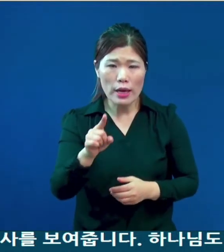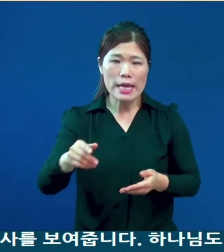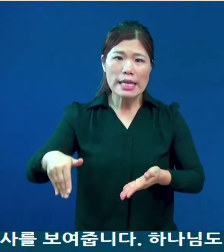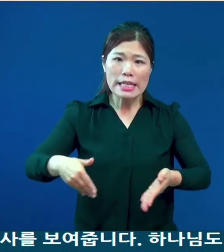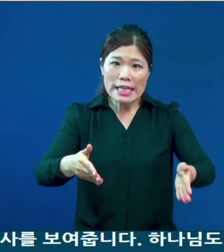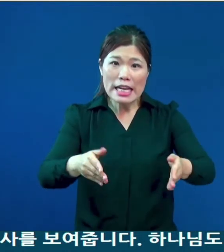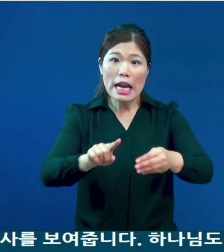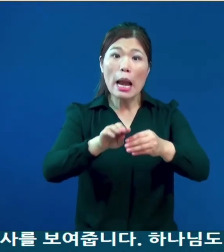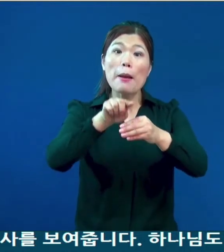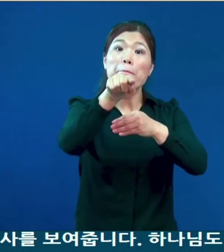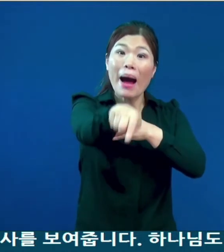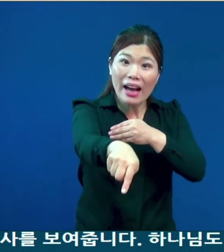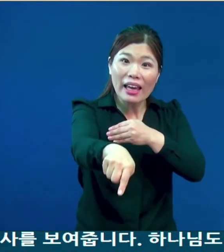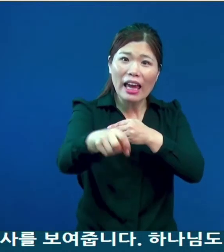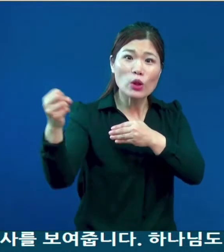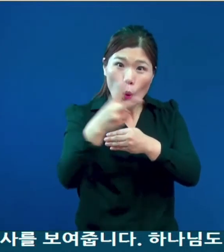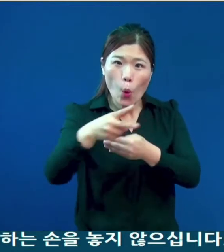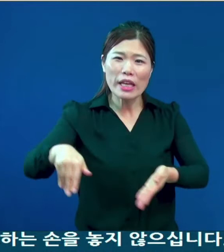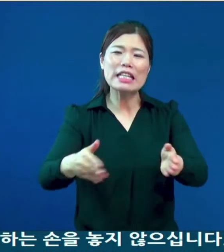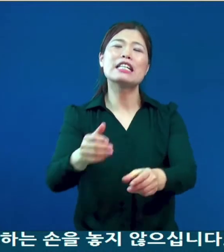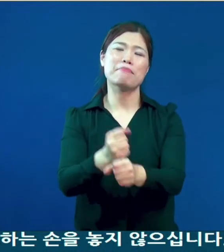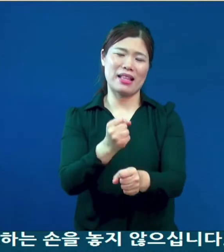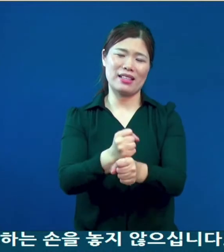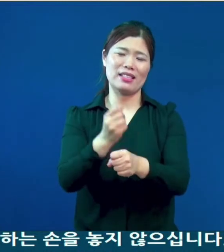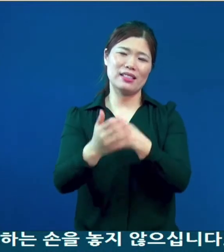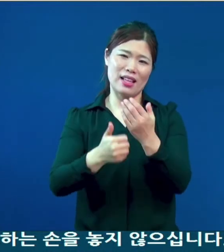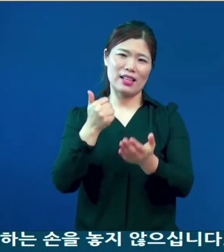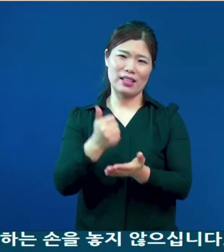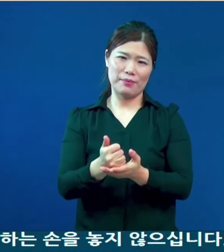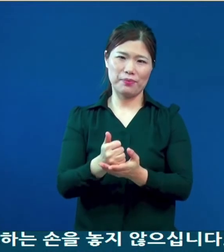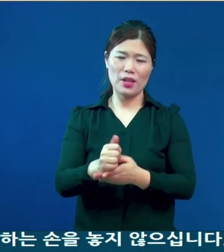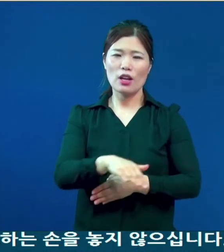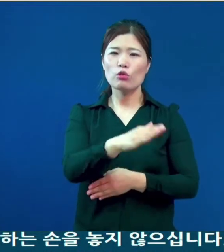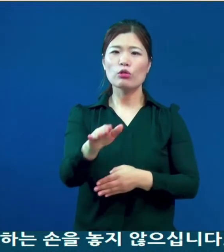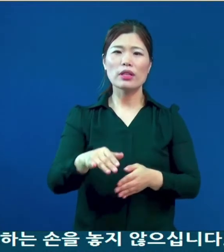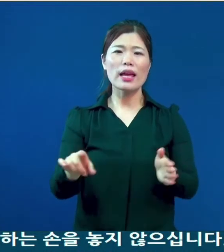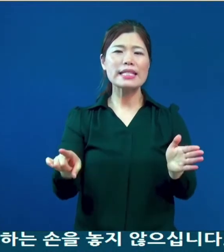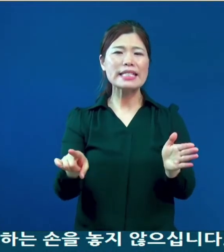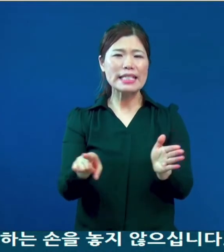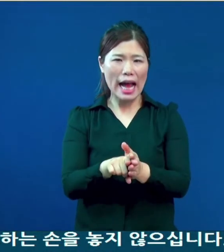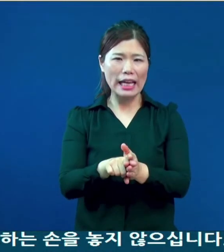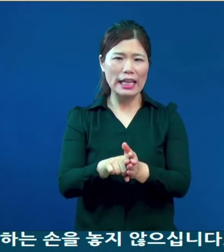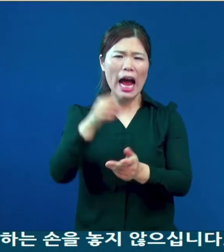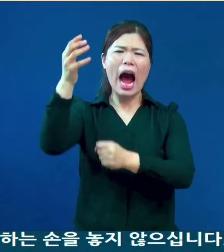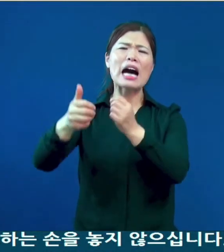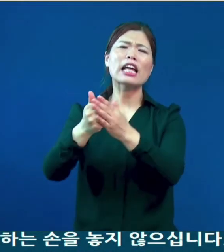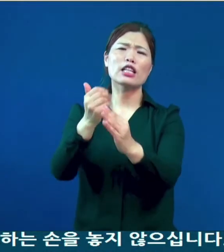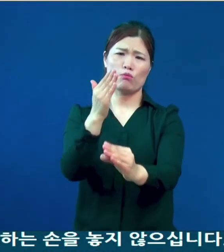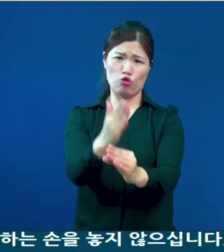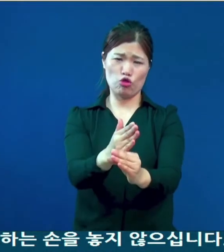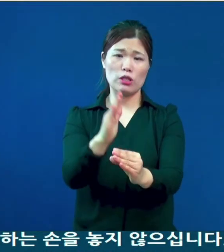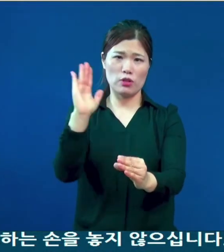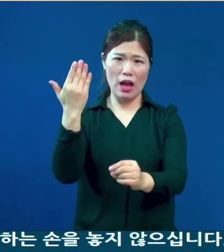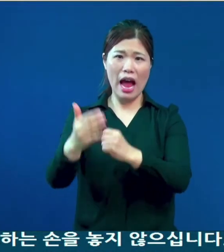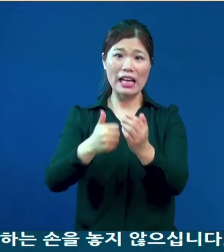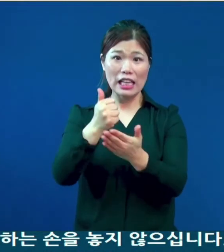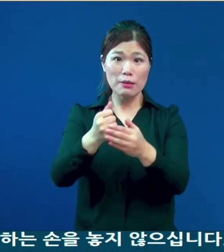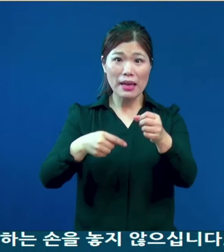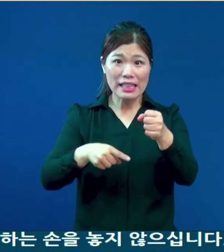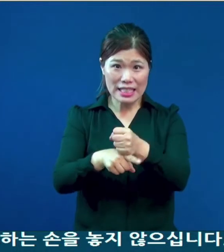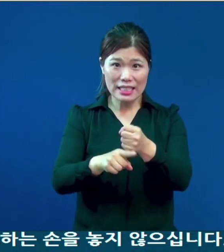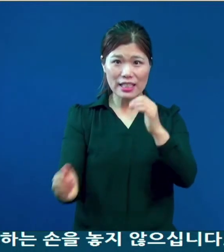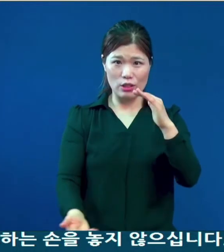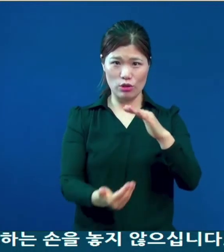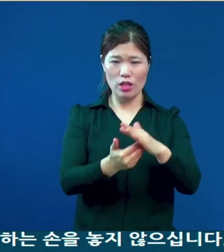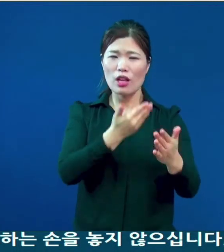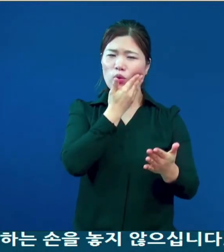길을 내신 하나님, 하나님의 지혜, 우리의 신앙이 더욱더 하나님 중심이 되어서 하나님의 뜻을 이루는